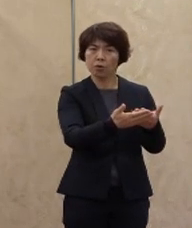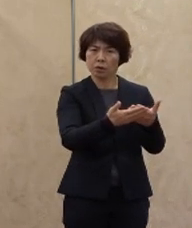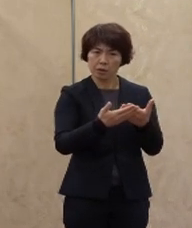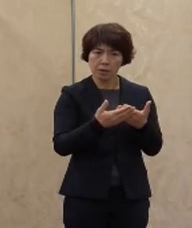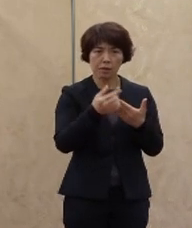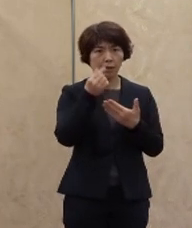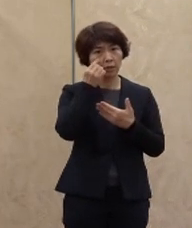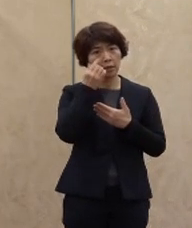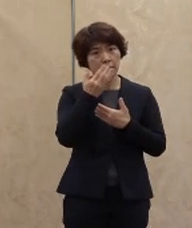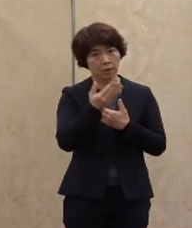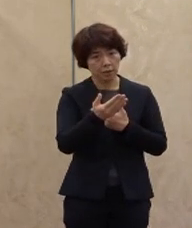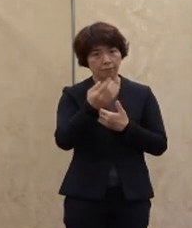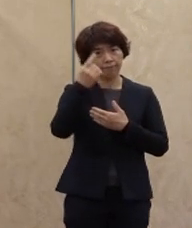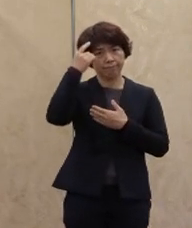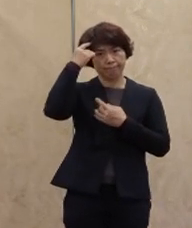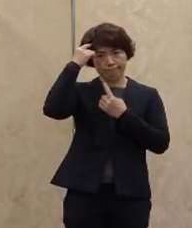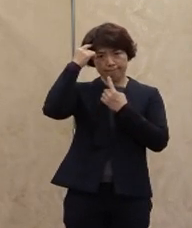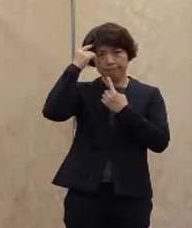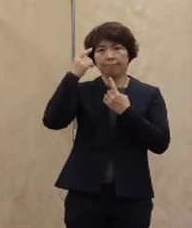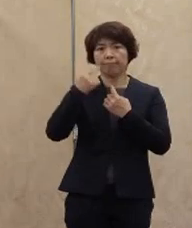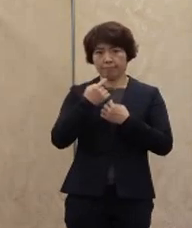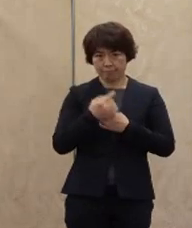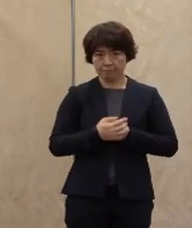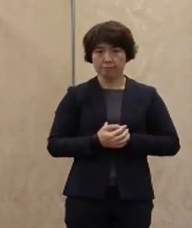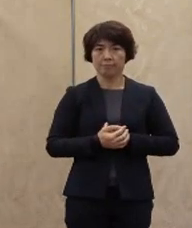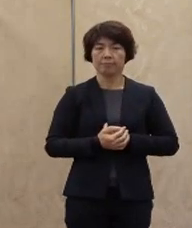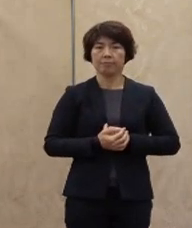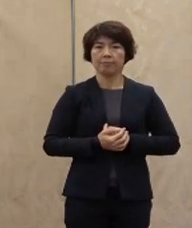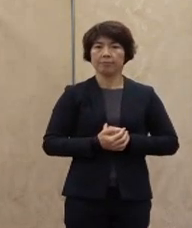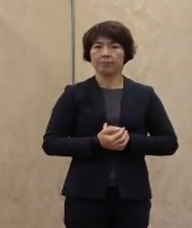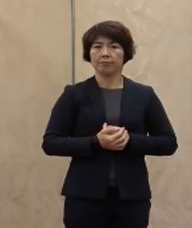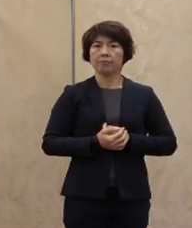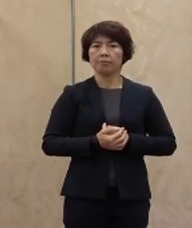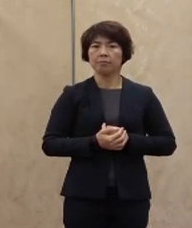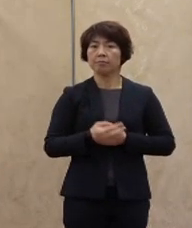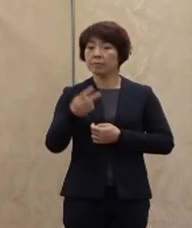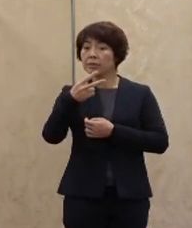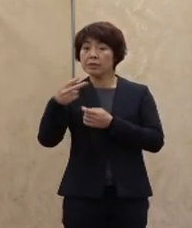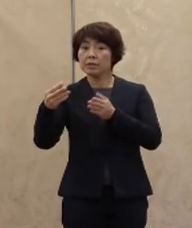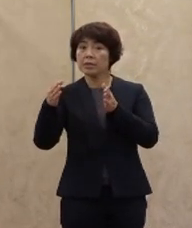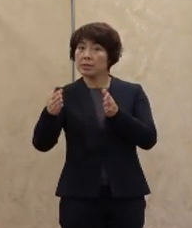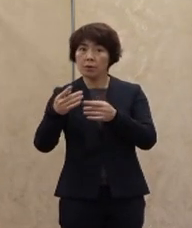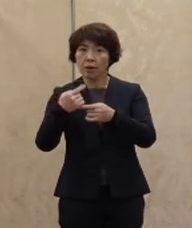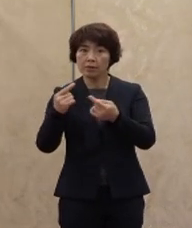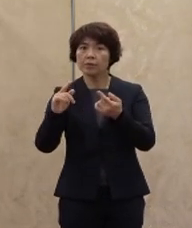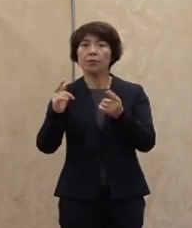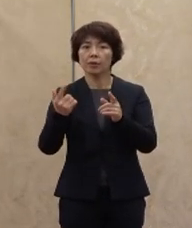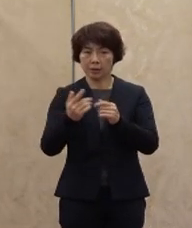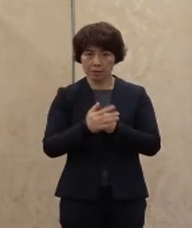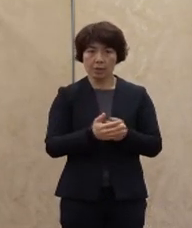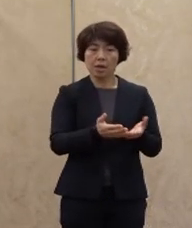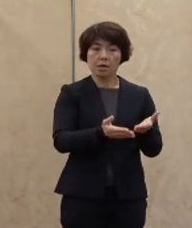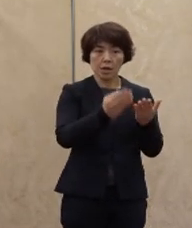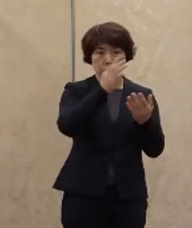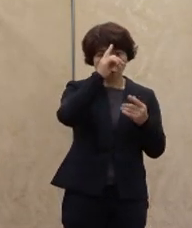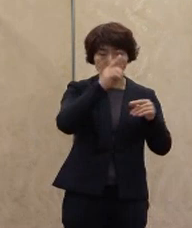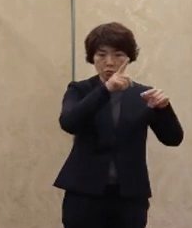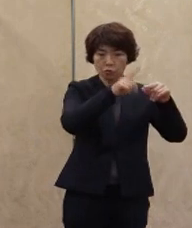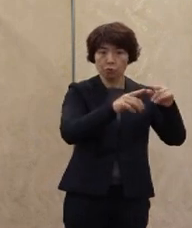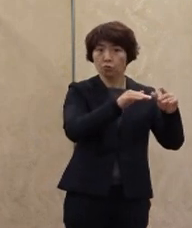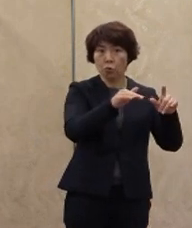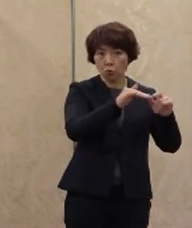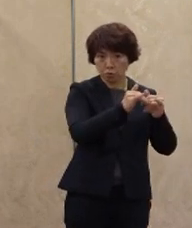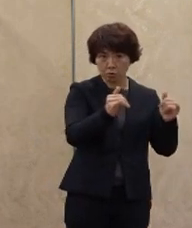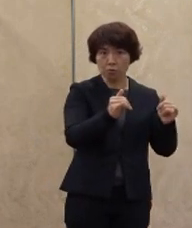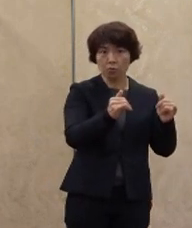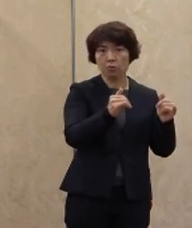なというふうに今考えているということですから、2期の話ではないです。で、軽症中等症の話です